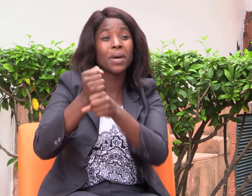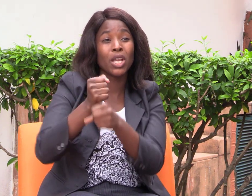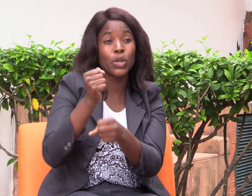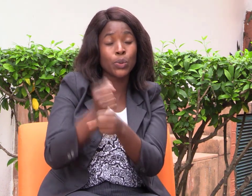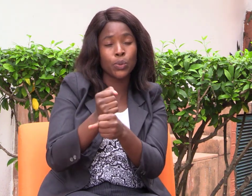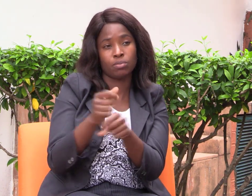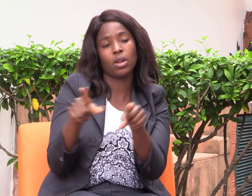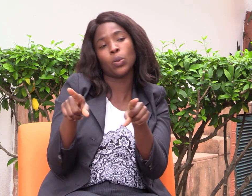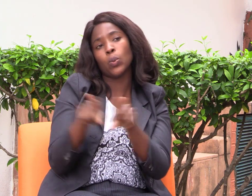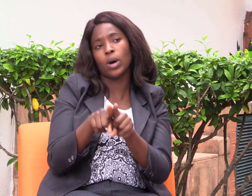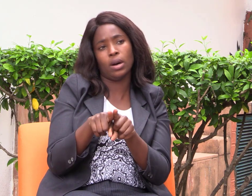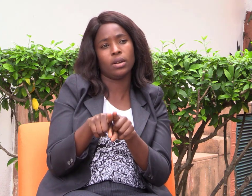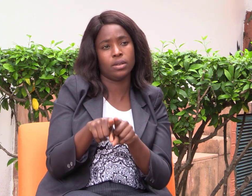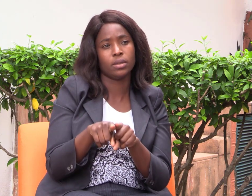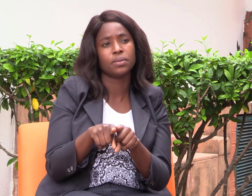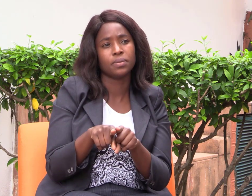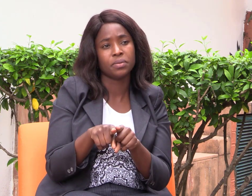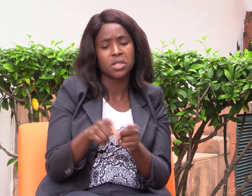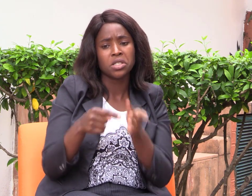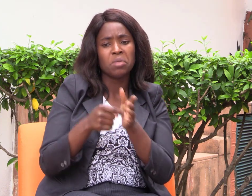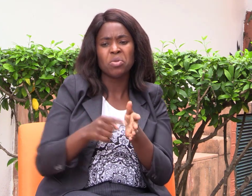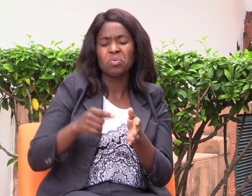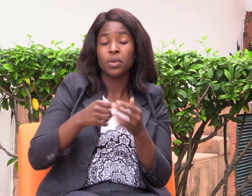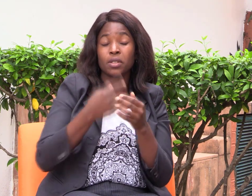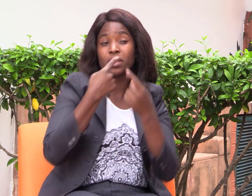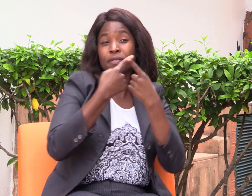é uma fraqueza.